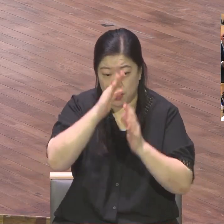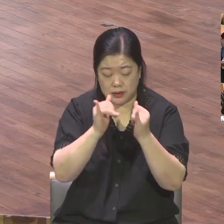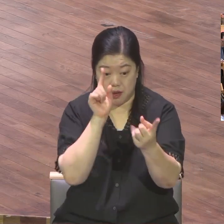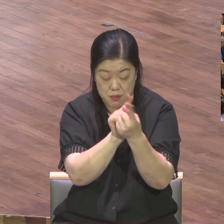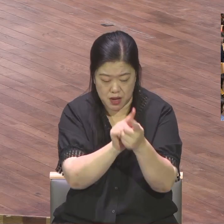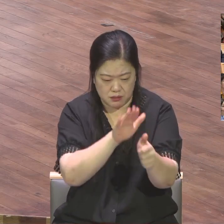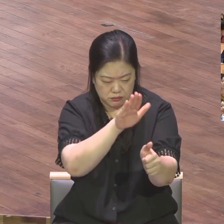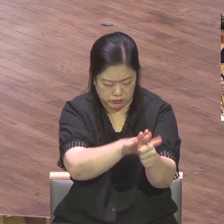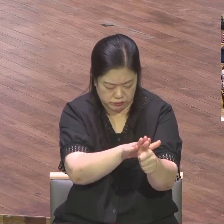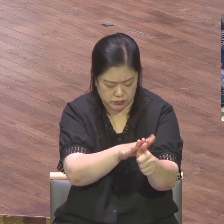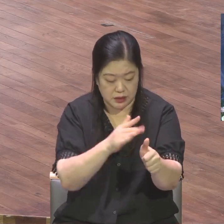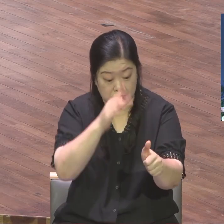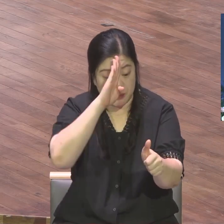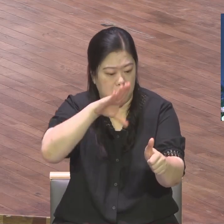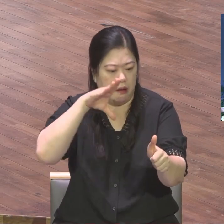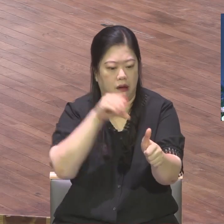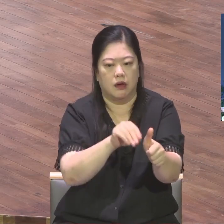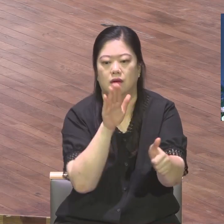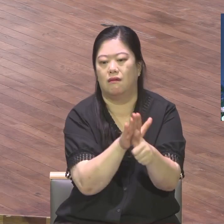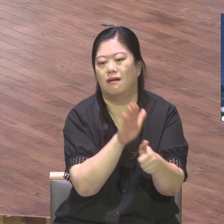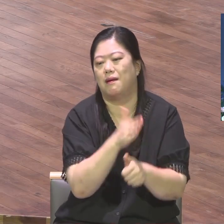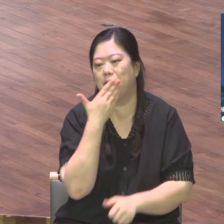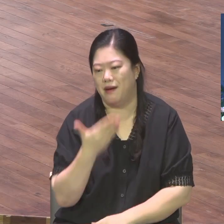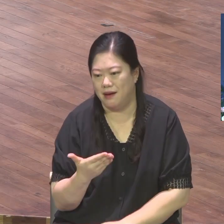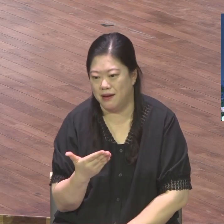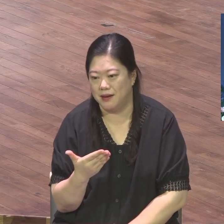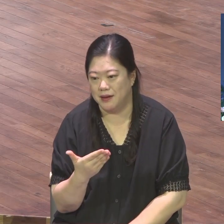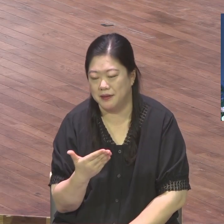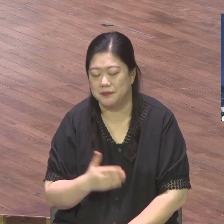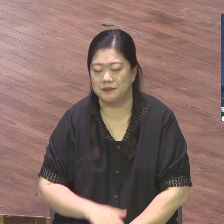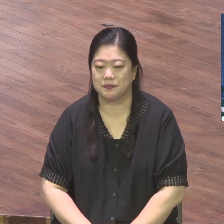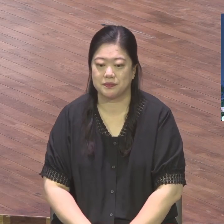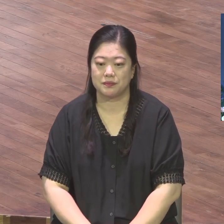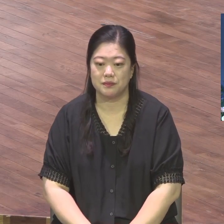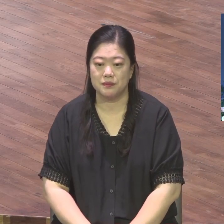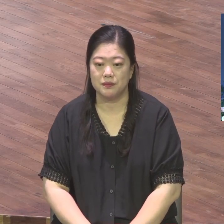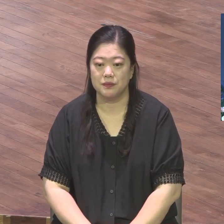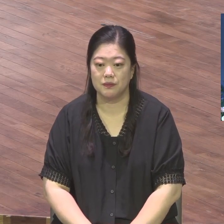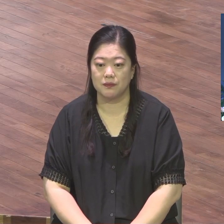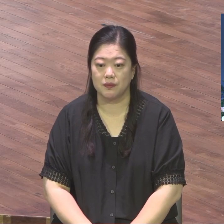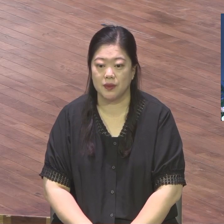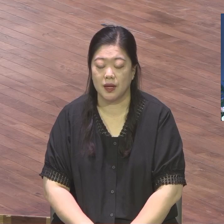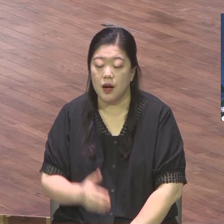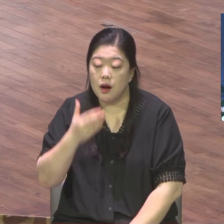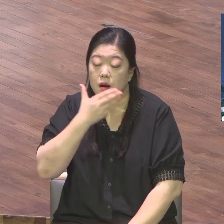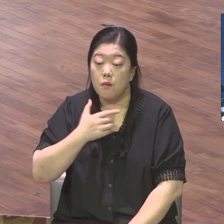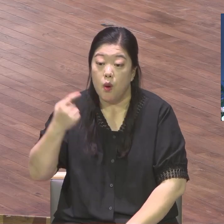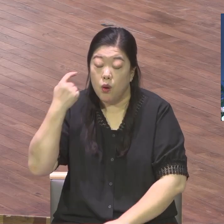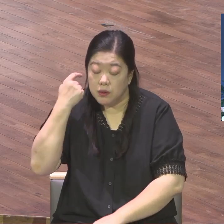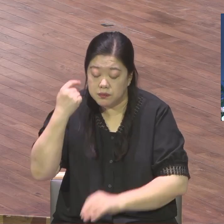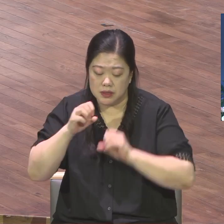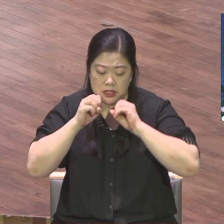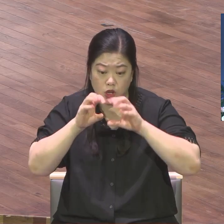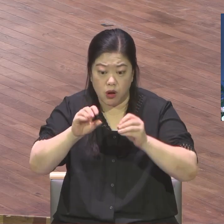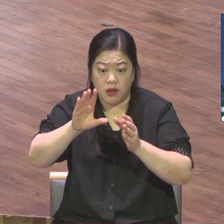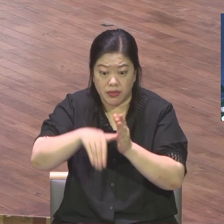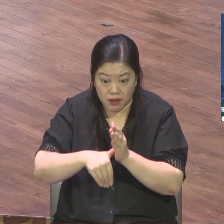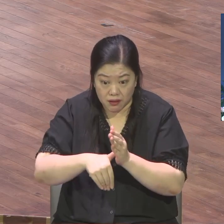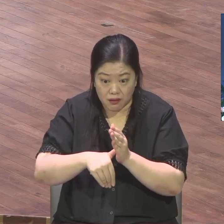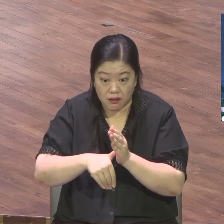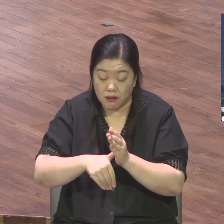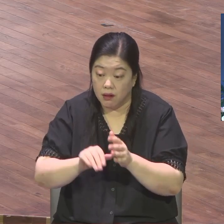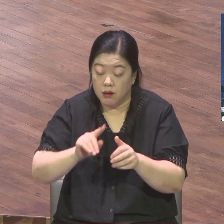자, 예수님께서 복음 전파의 사명을 감당하는데 필요한 능력. 나가서 복음 증거하다